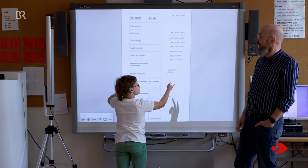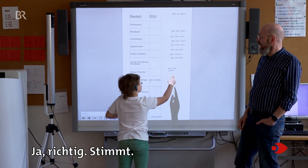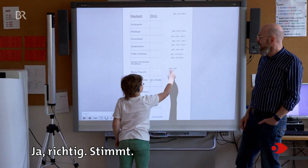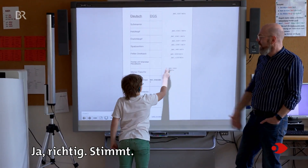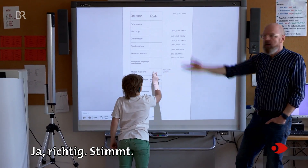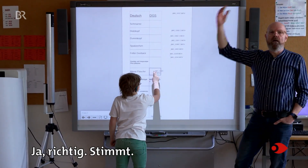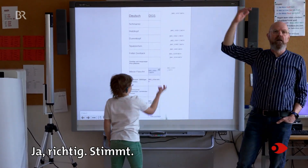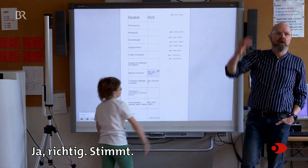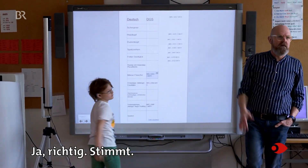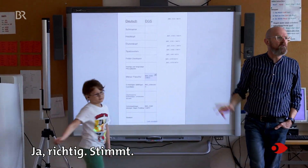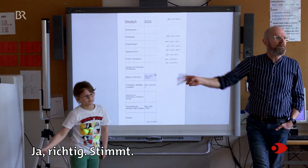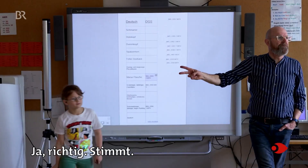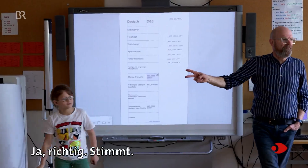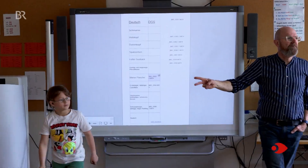Ja, richtig. Stimmt.